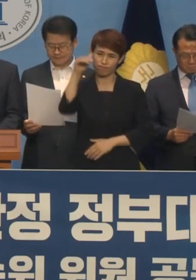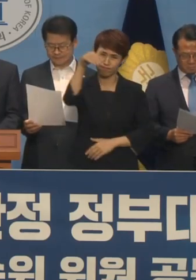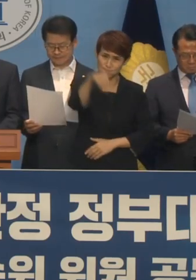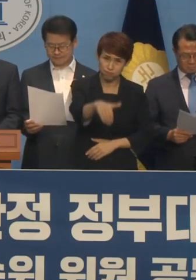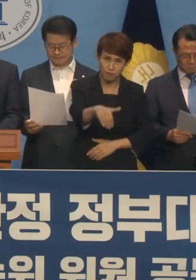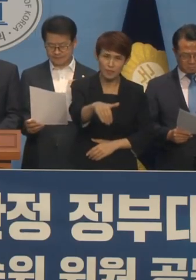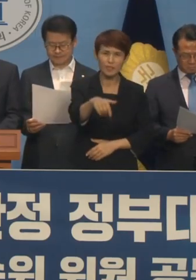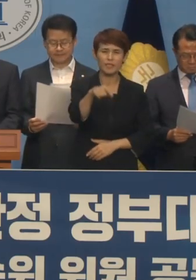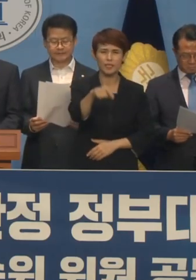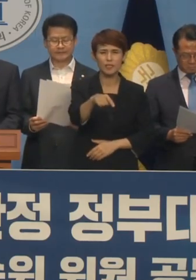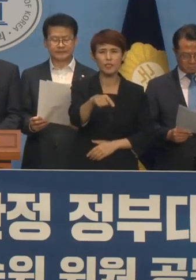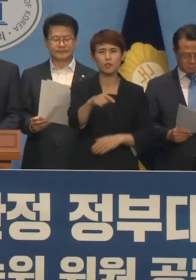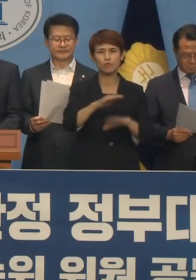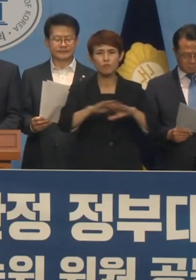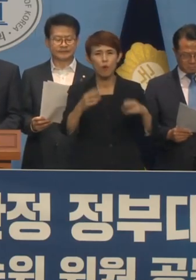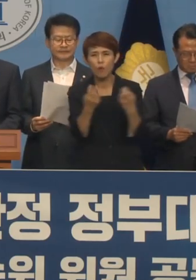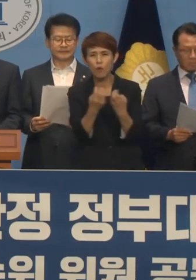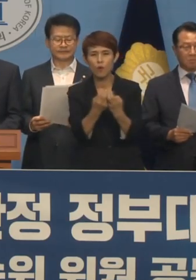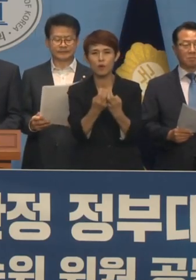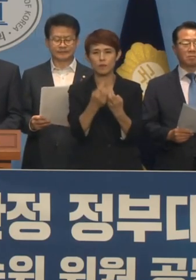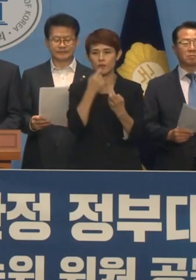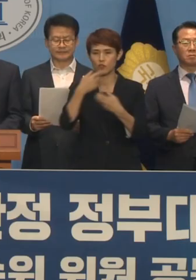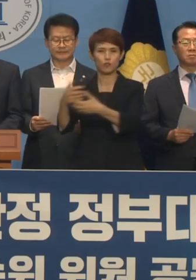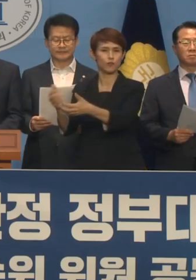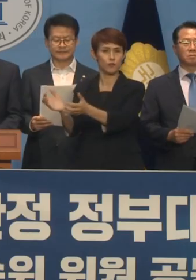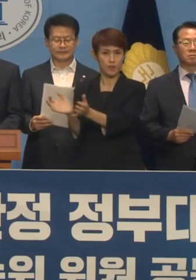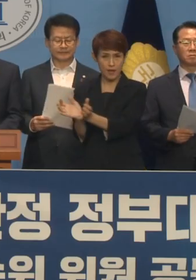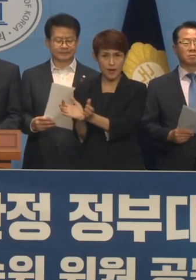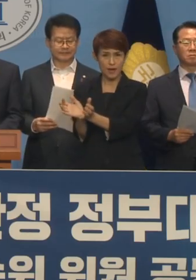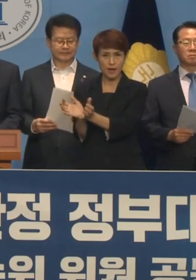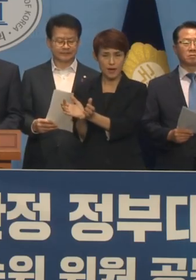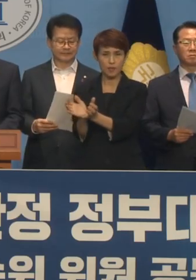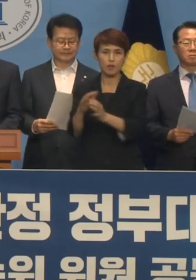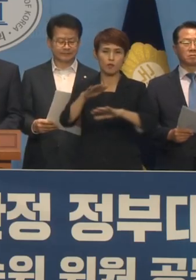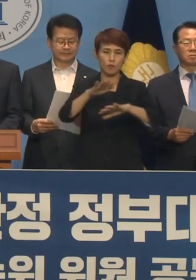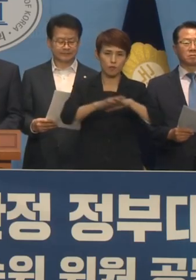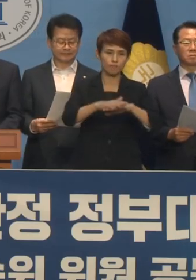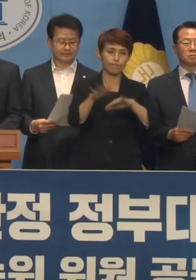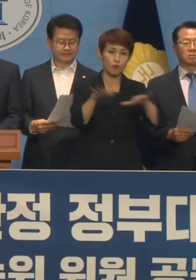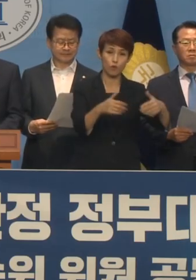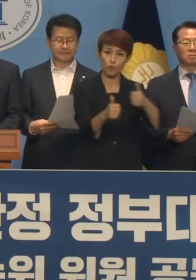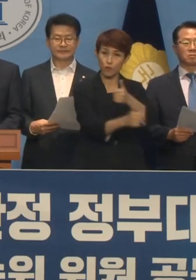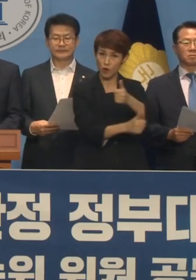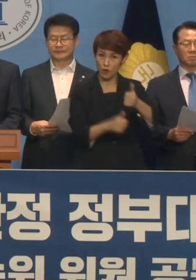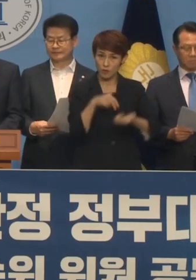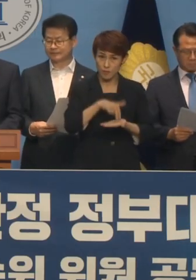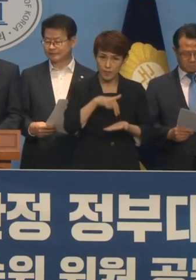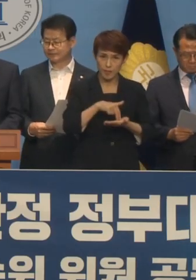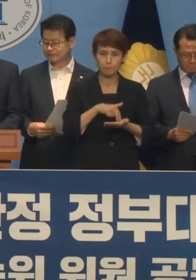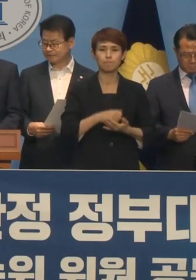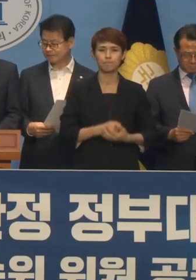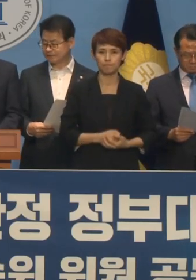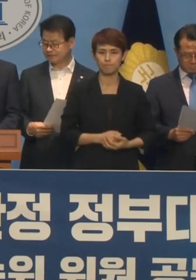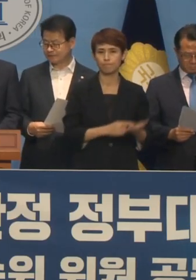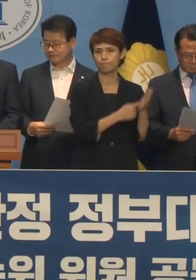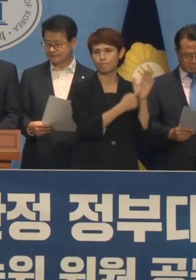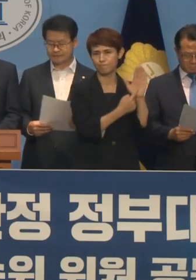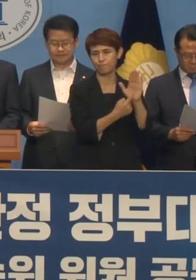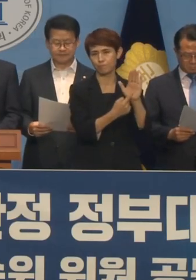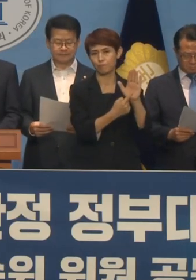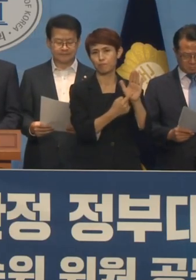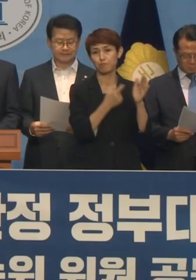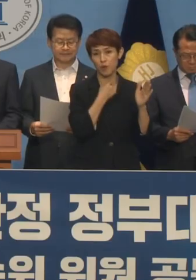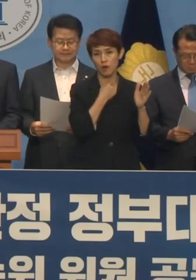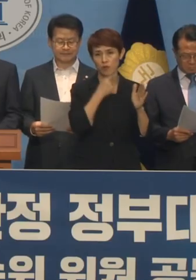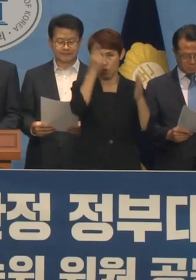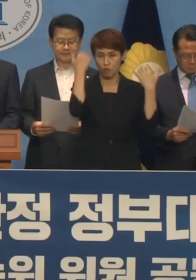위험을 해소하기 위해 더불어민주당 농해수위원들은 다음과 같이 정부의